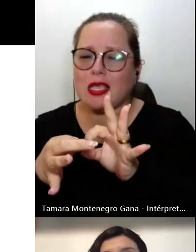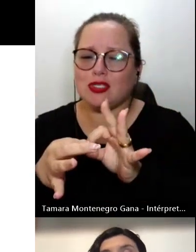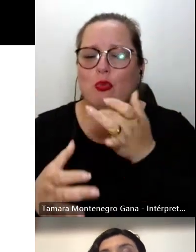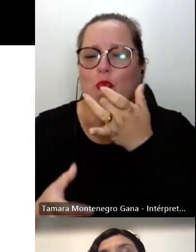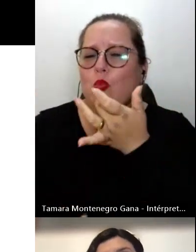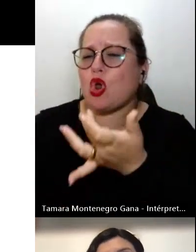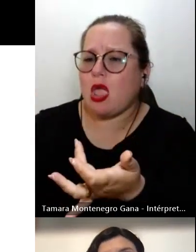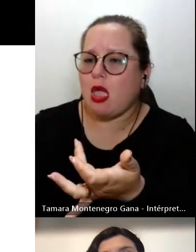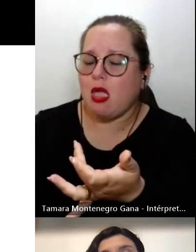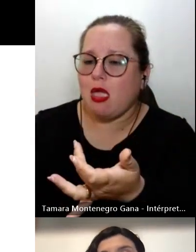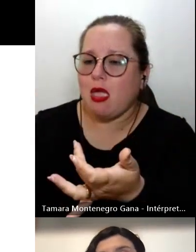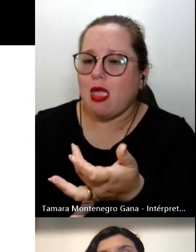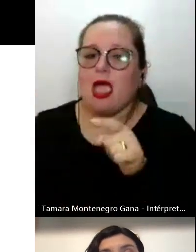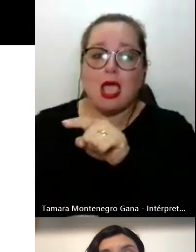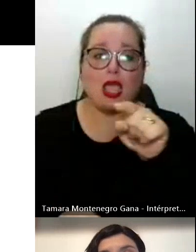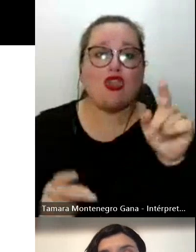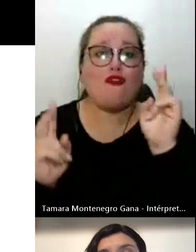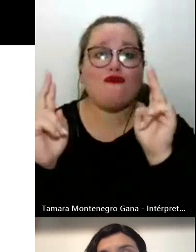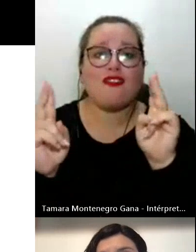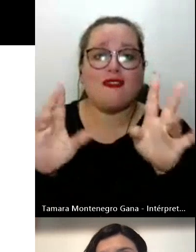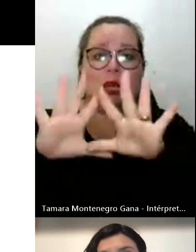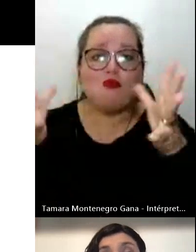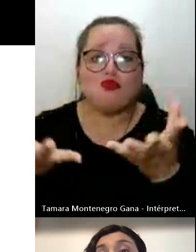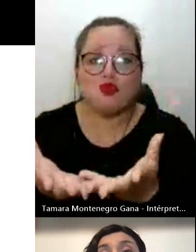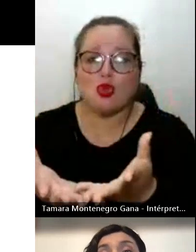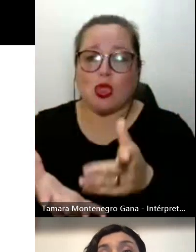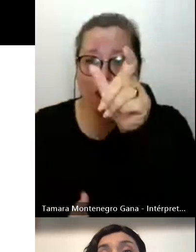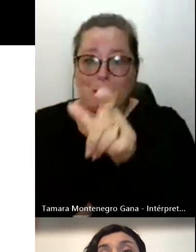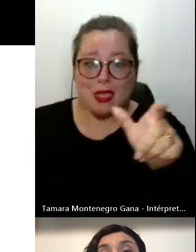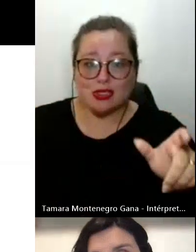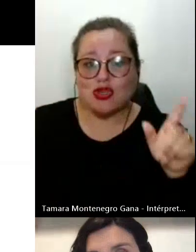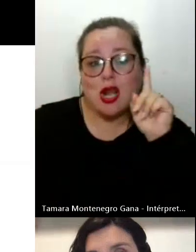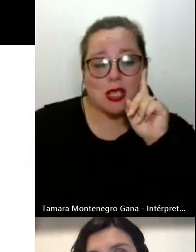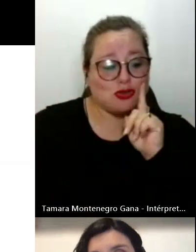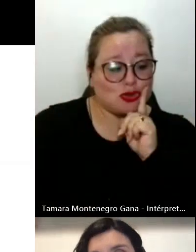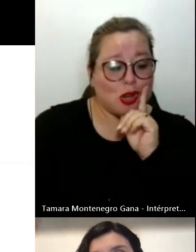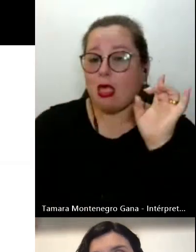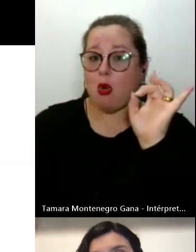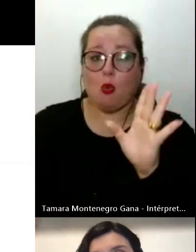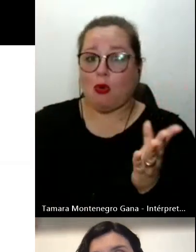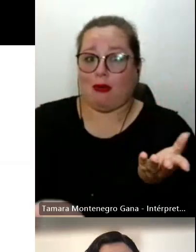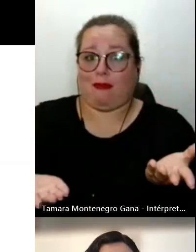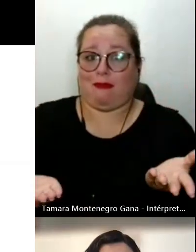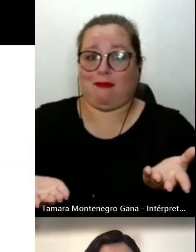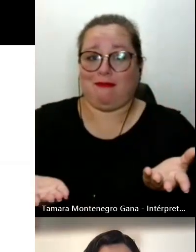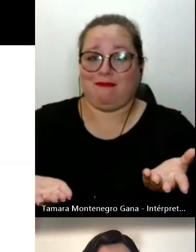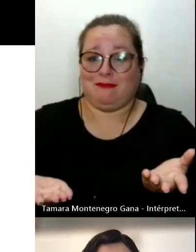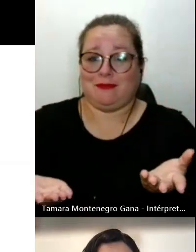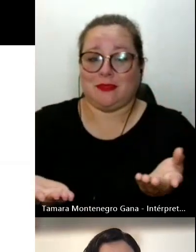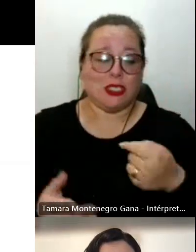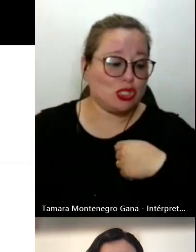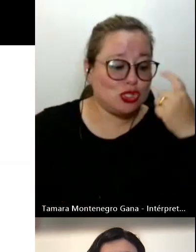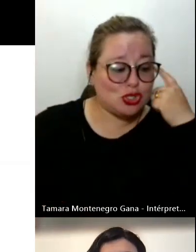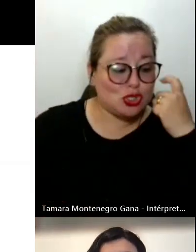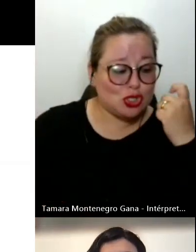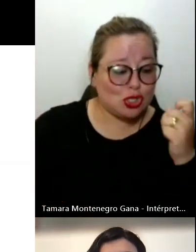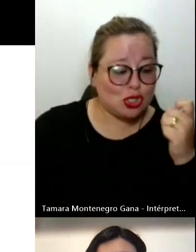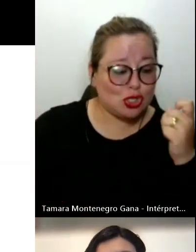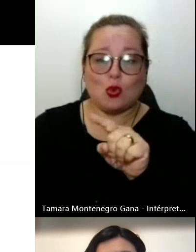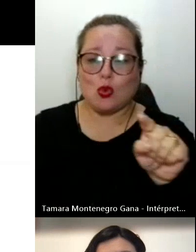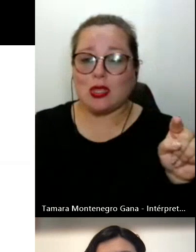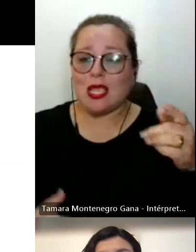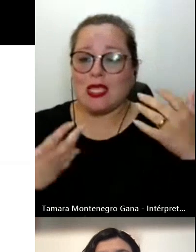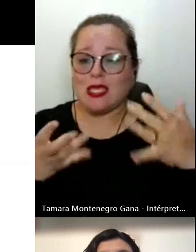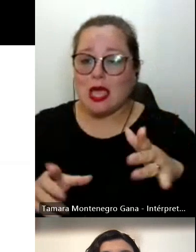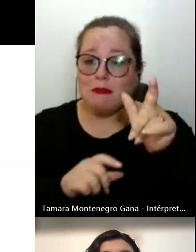porque viven en el mundo como personas sordas y solo por eso. Yo creo que les ha pasado a ustedes como